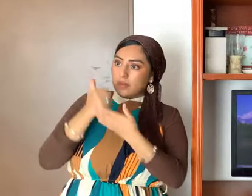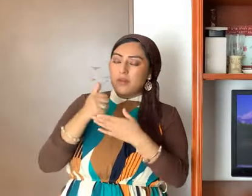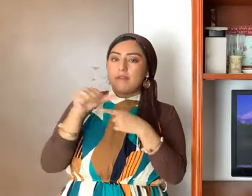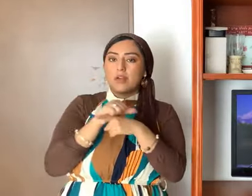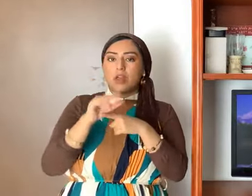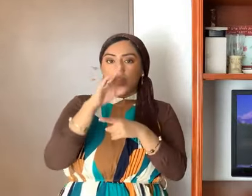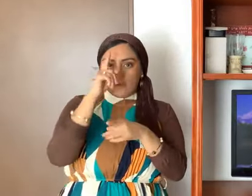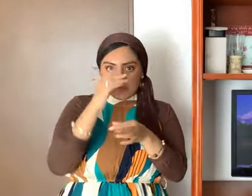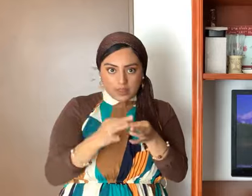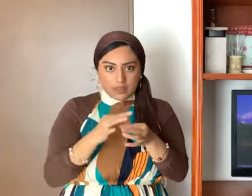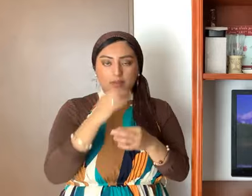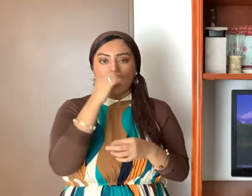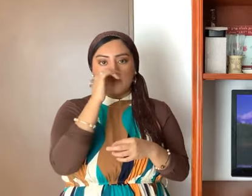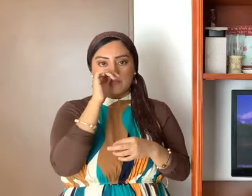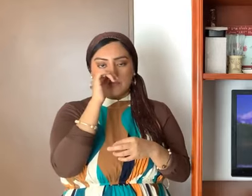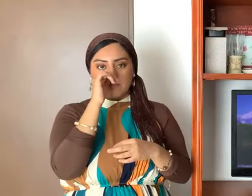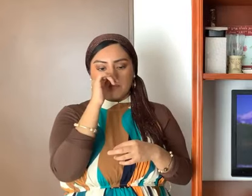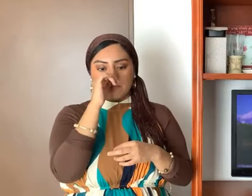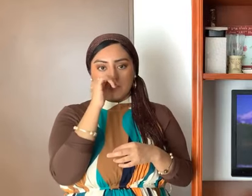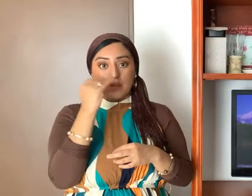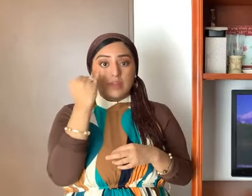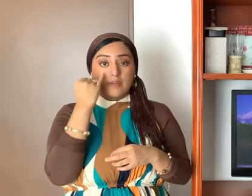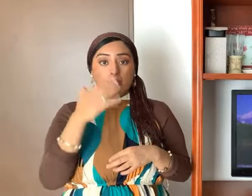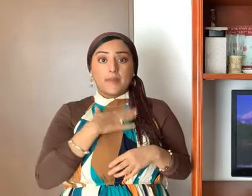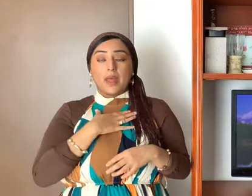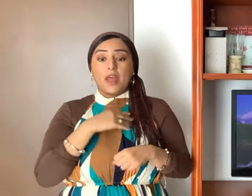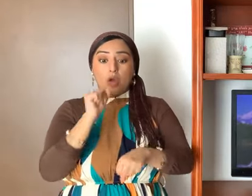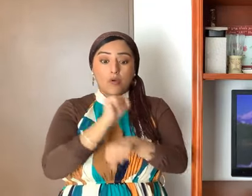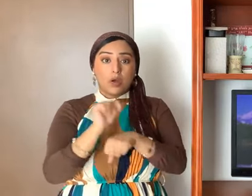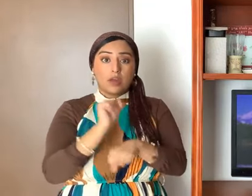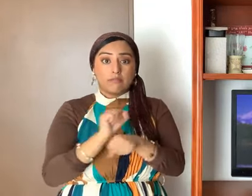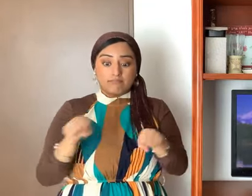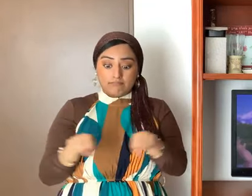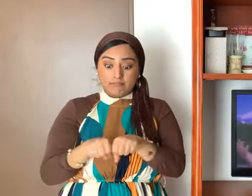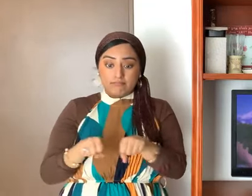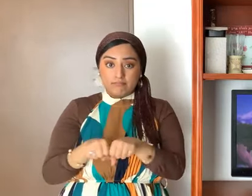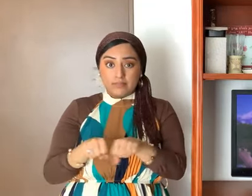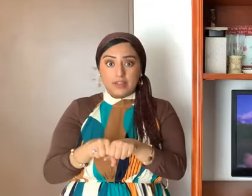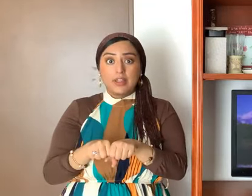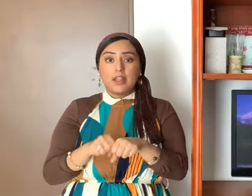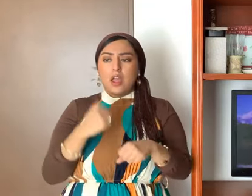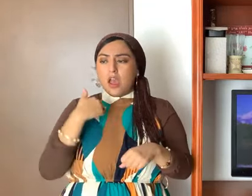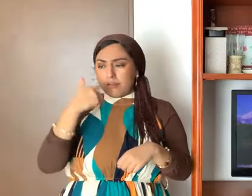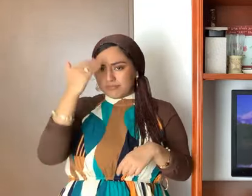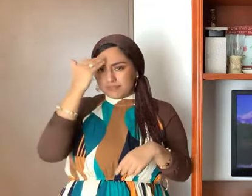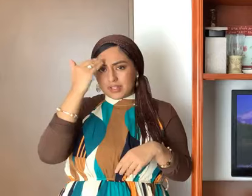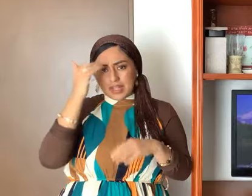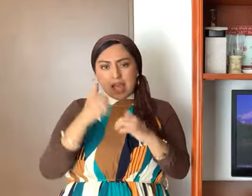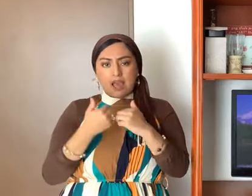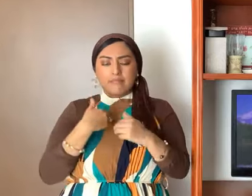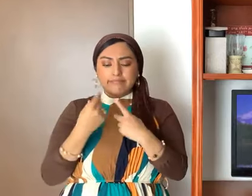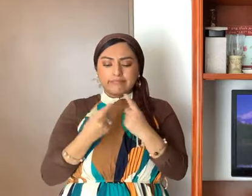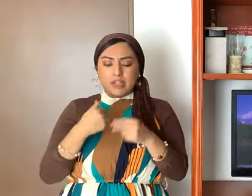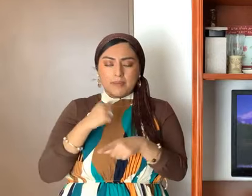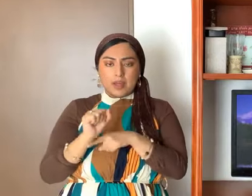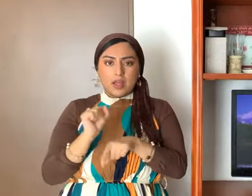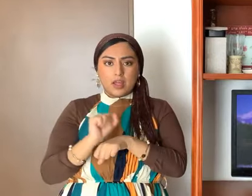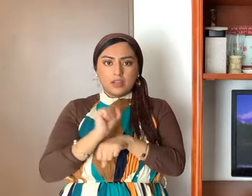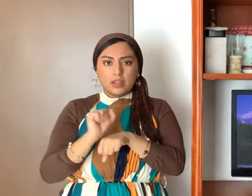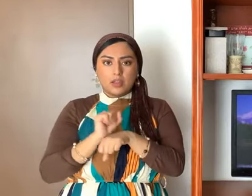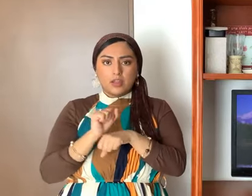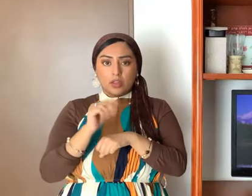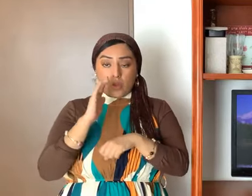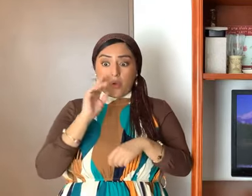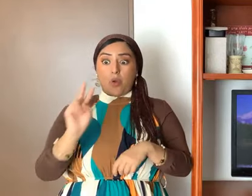tu fe. Ay, Roe, pero ¿a poco si yo soy zapatero de 40 años, si ya sé hacer mi trabajo, te sorprenderás,